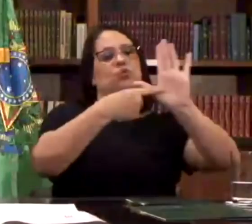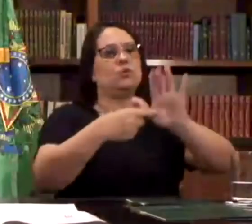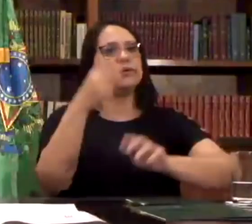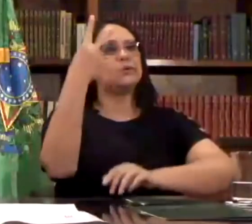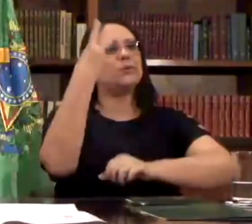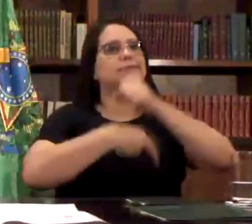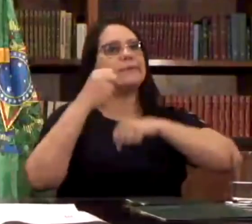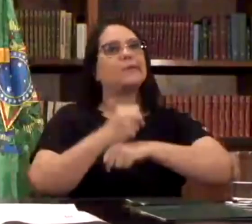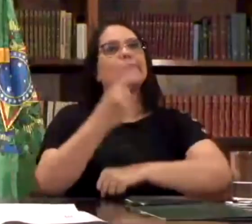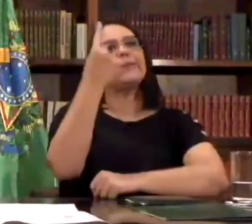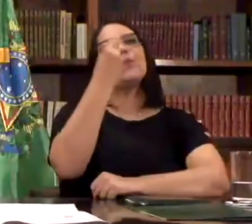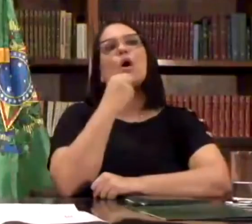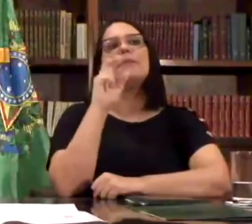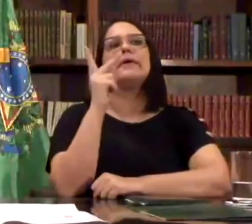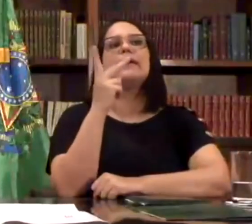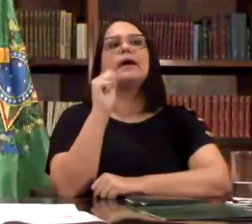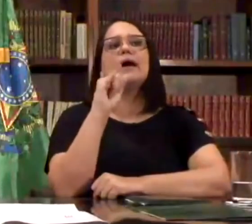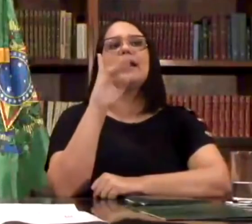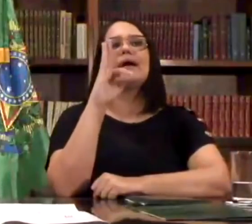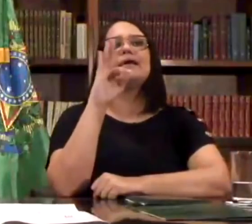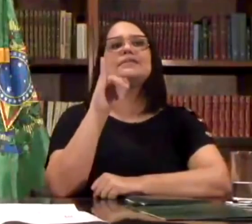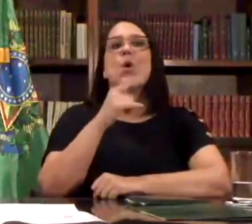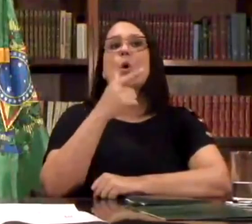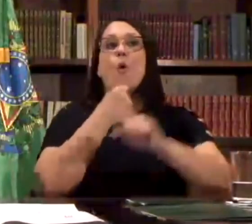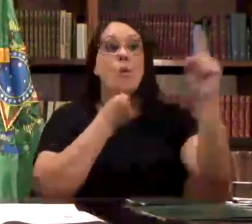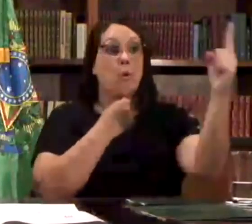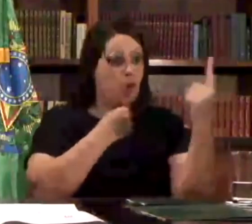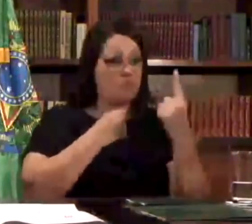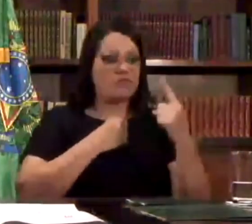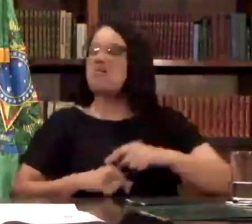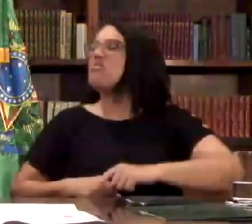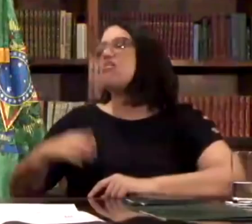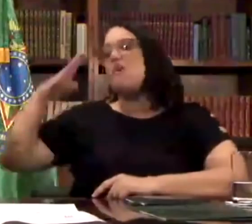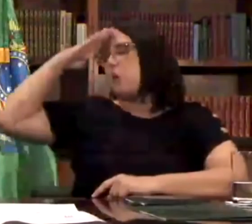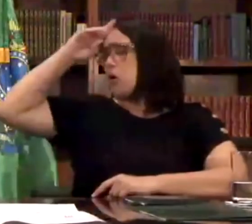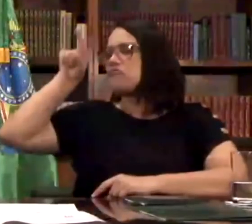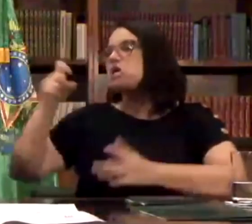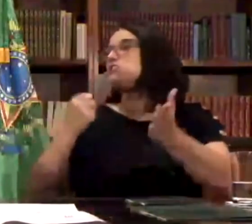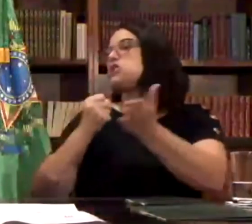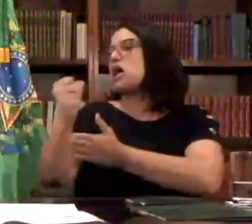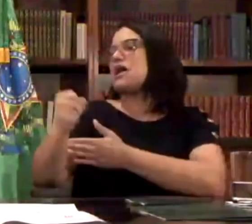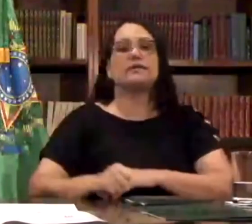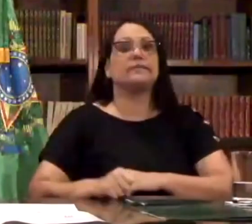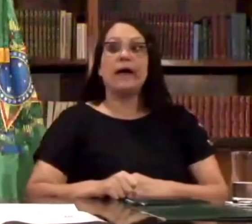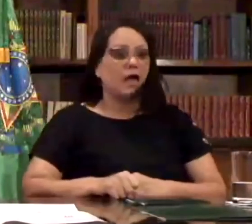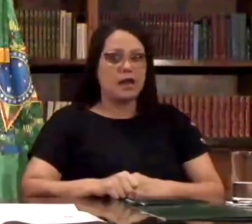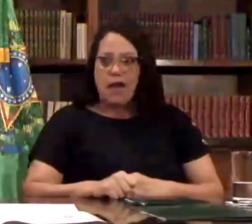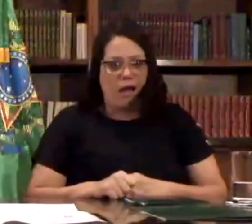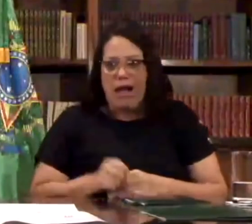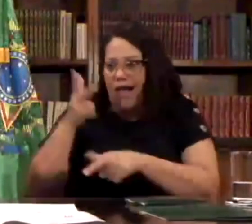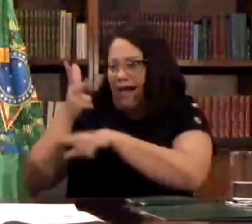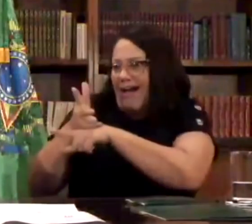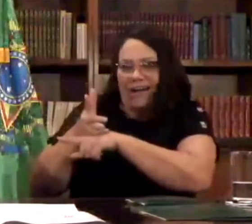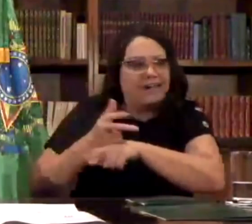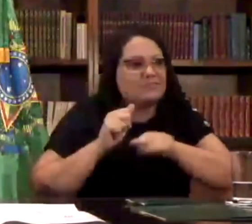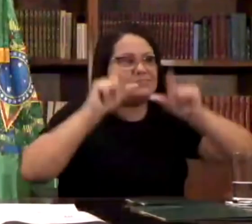semanas um haitiano falou: Bolsonaro, você já era, você não é mais presidente. Fizeram mais estardalhaço. Haitiano diz que o Bolsonaro não é presidente.